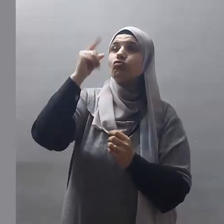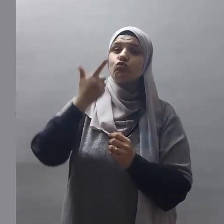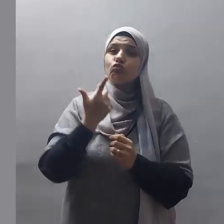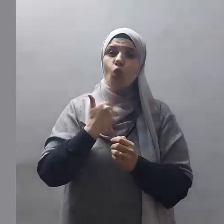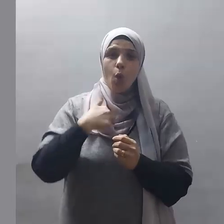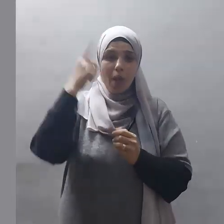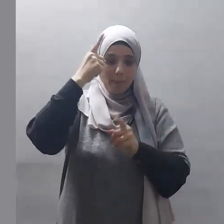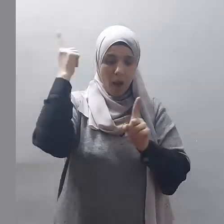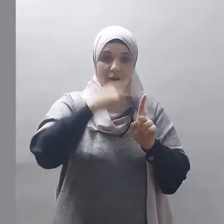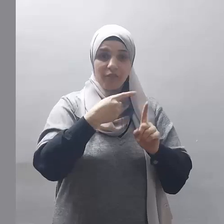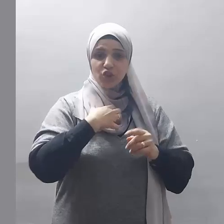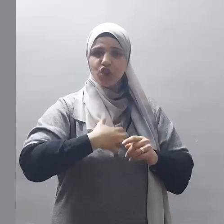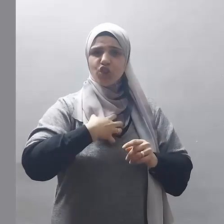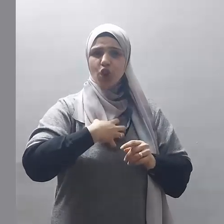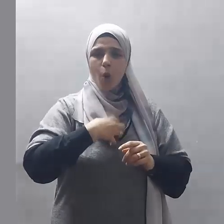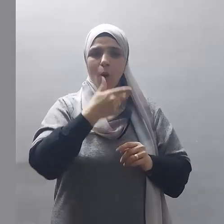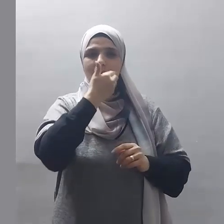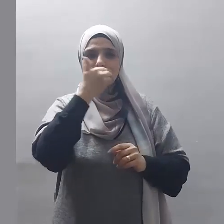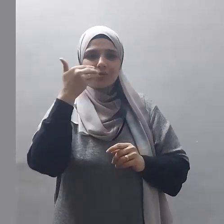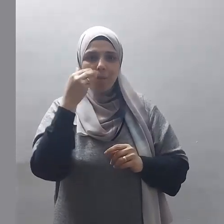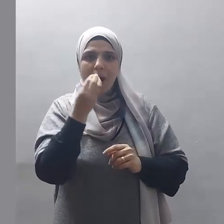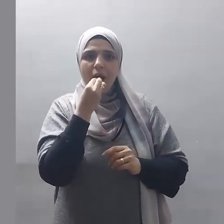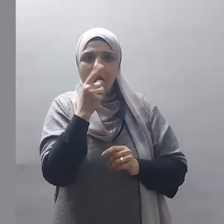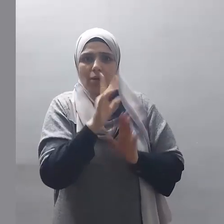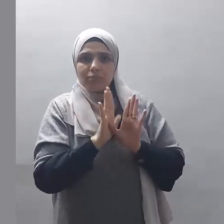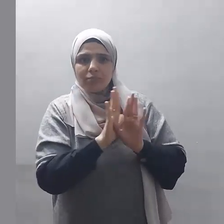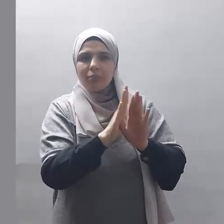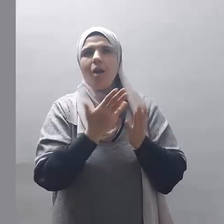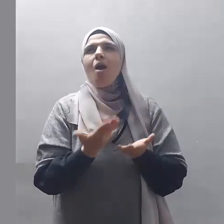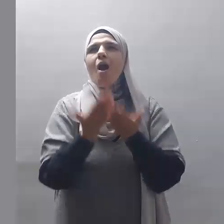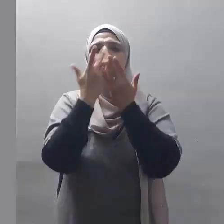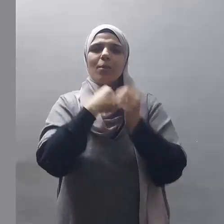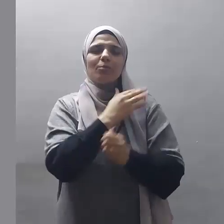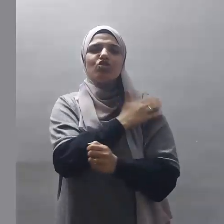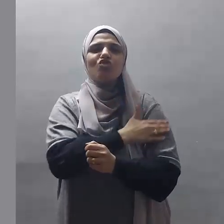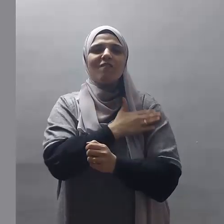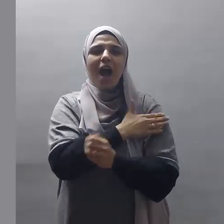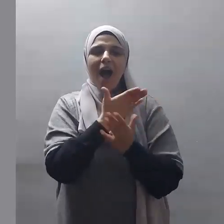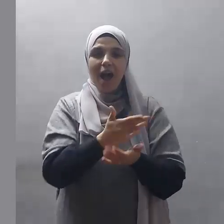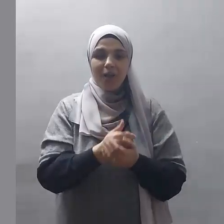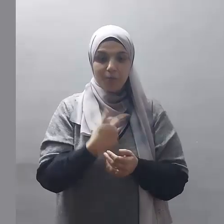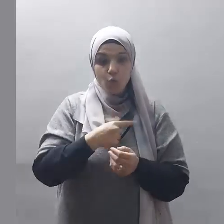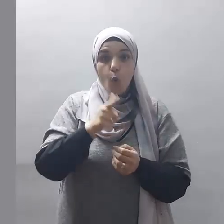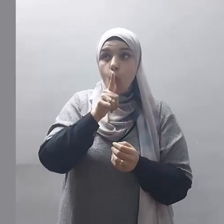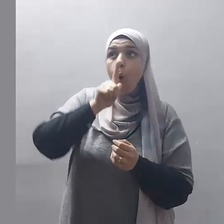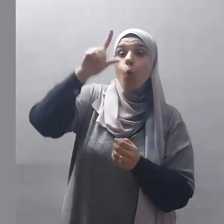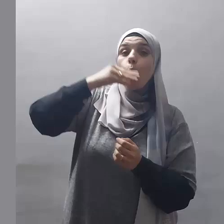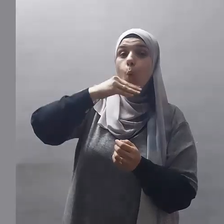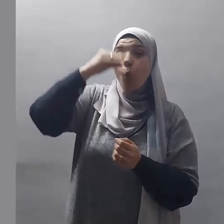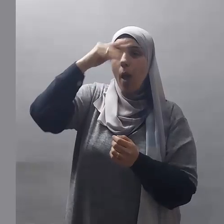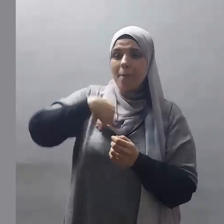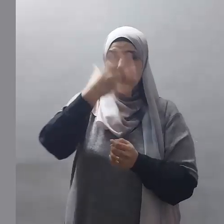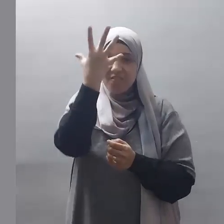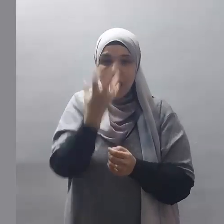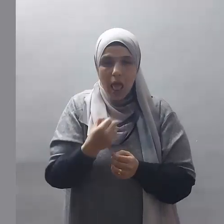بالنهار فشفعني فيه ويقول القران منعته النوم بالليل فشفعني